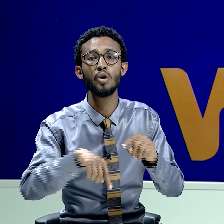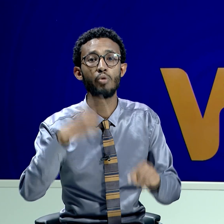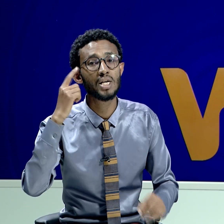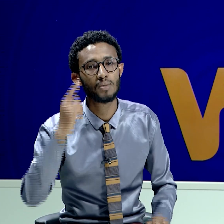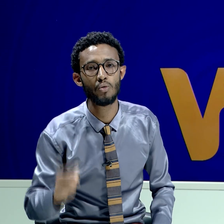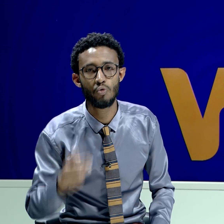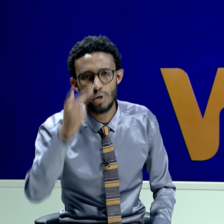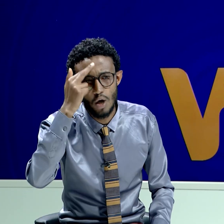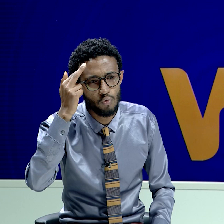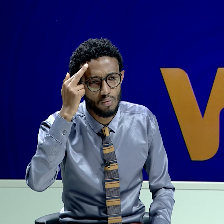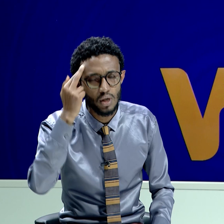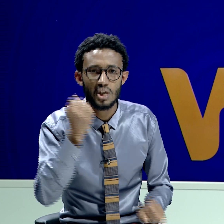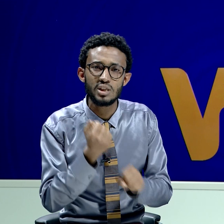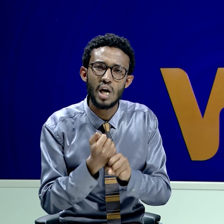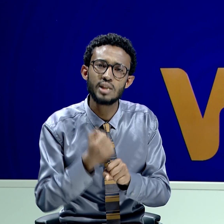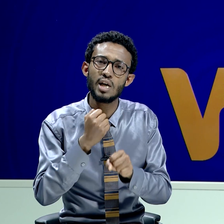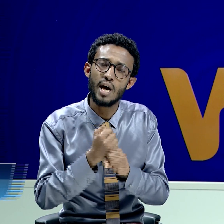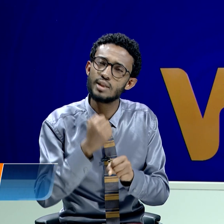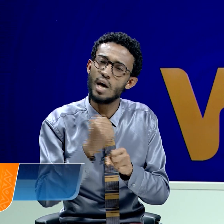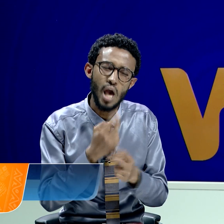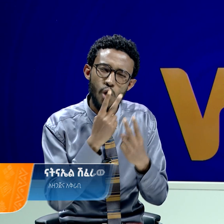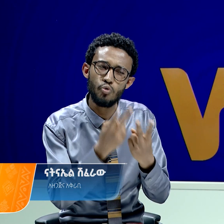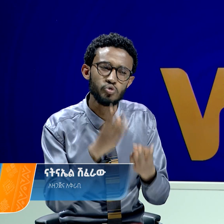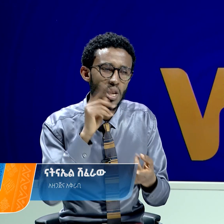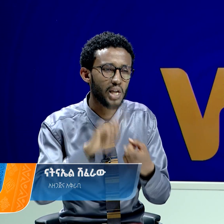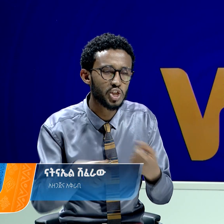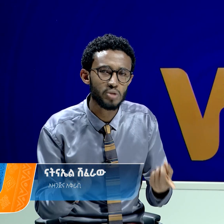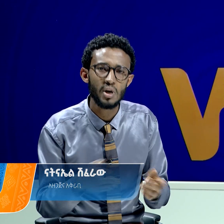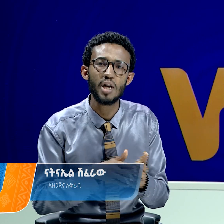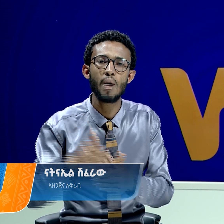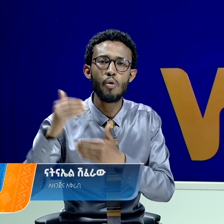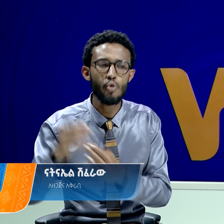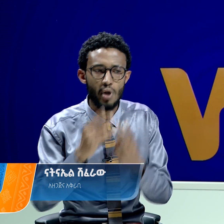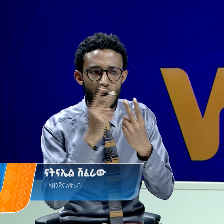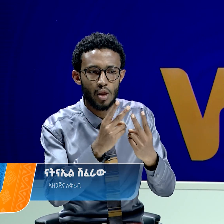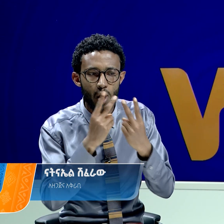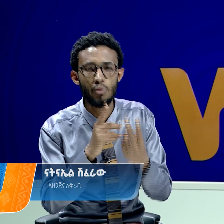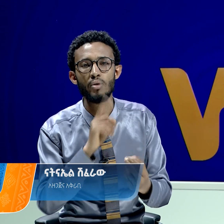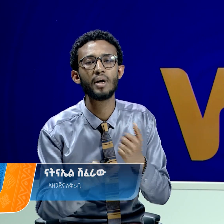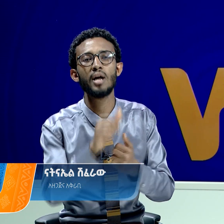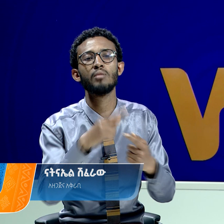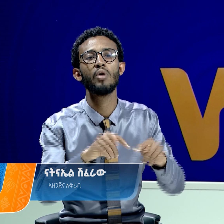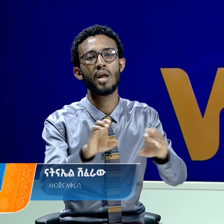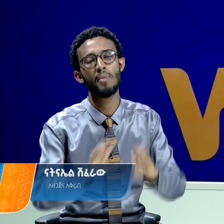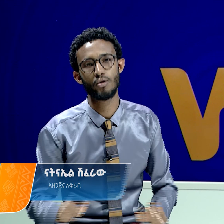ብሎ ያስባሉ። ምክንያቱም ስራስ ሰራ ያዩች መናገር አትችልም ለከመንጎን እትበቱን ጥቃት ሙከራ